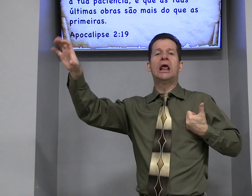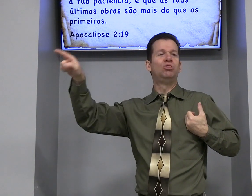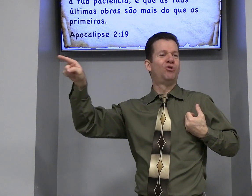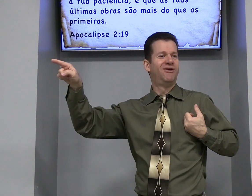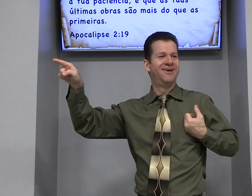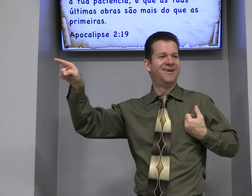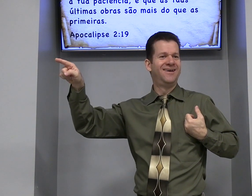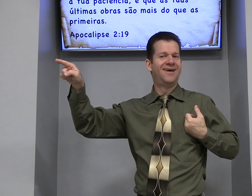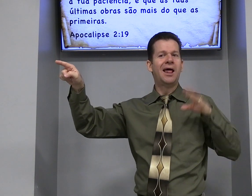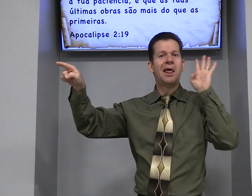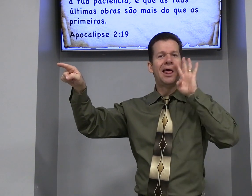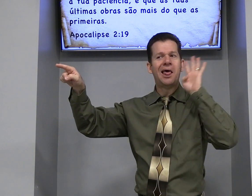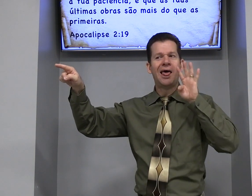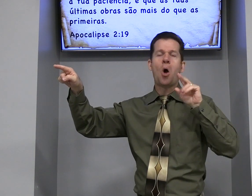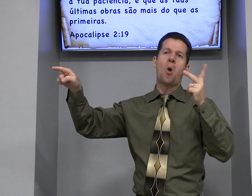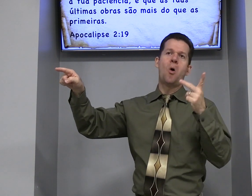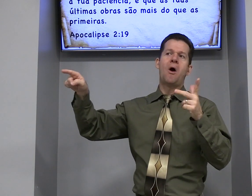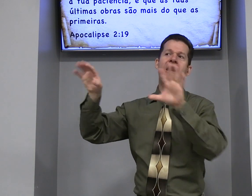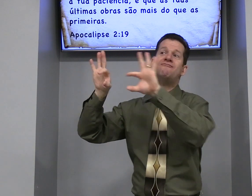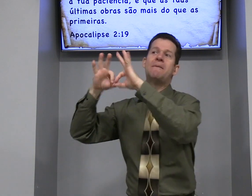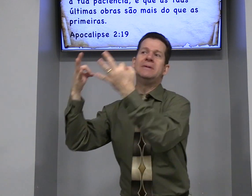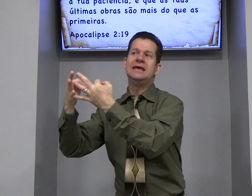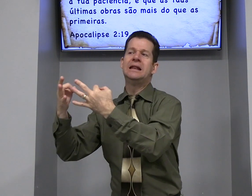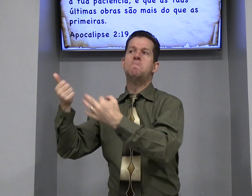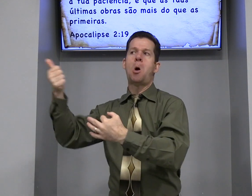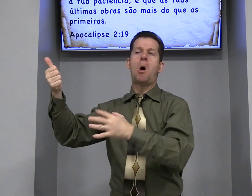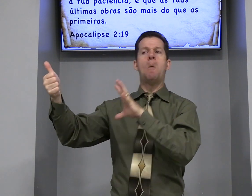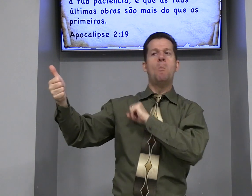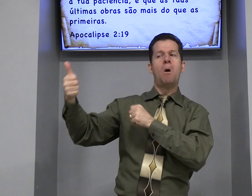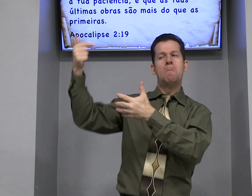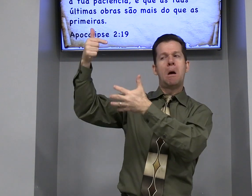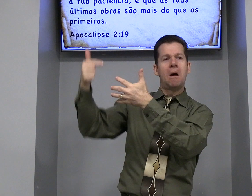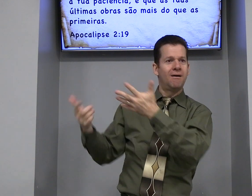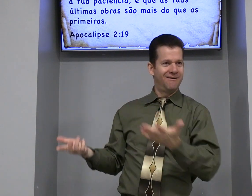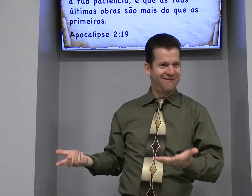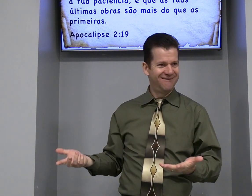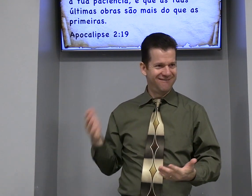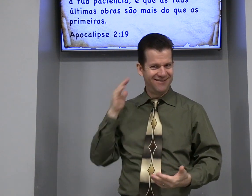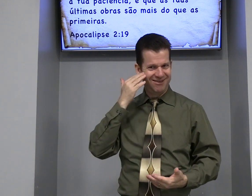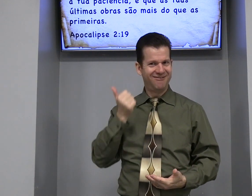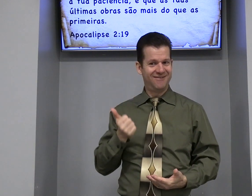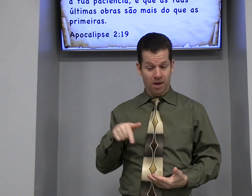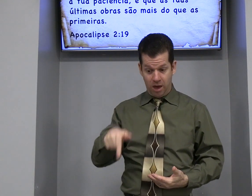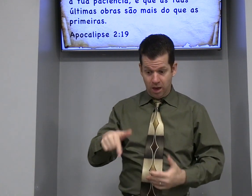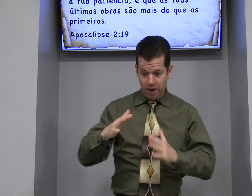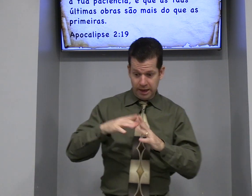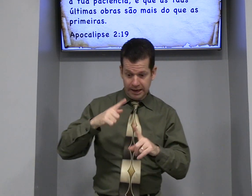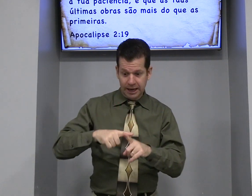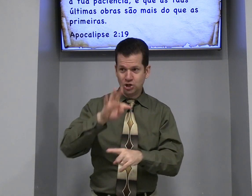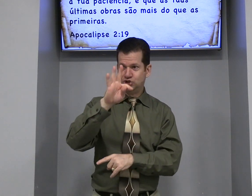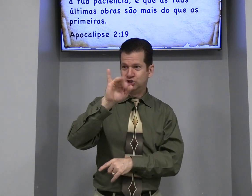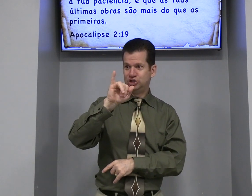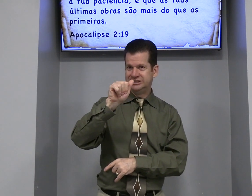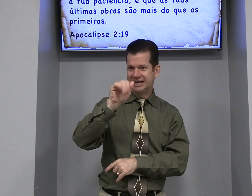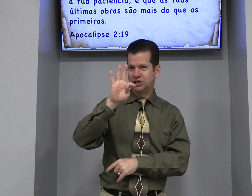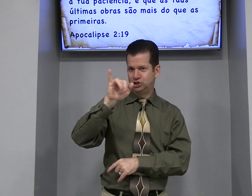fala: ah, eu sei o jeito, eu conheço pessoas da sua igreja, são amorosas.